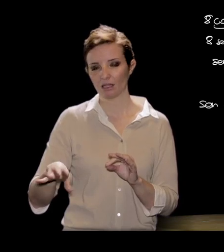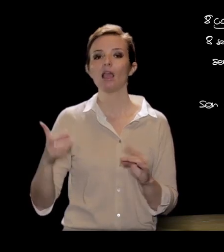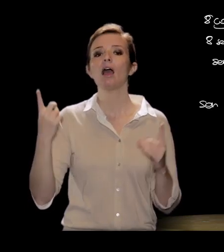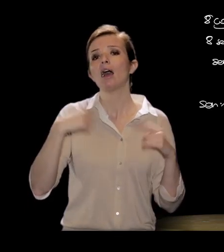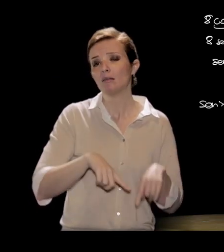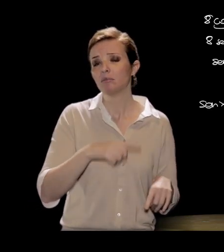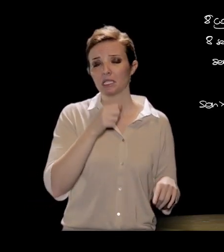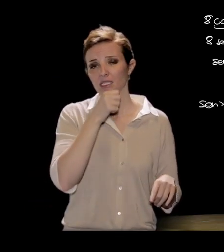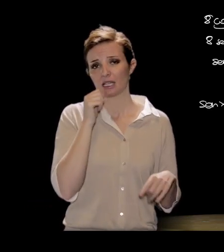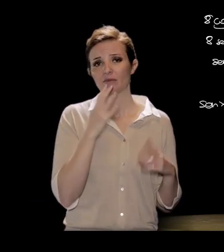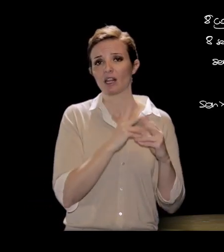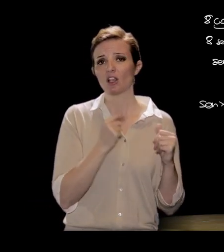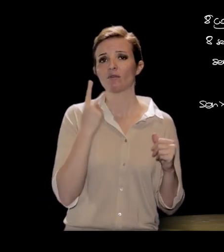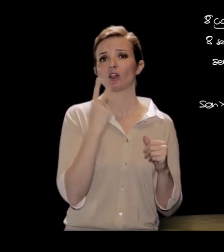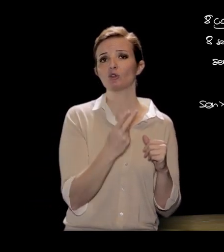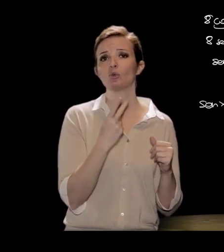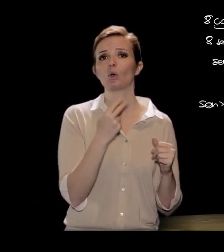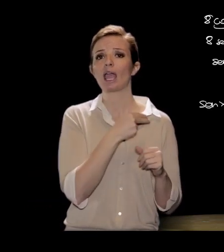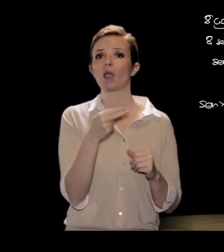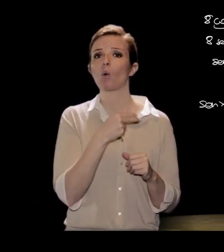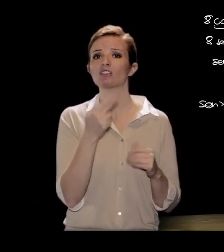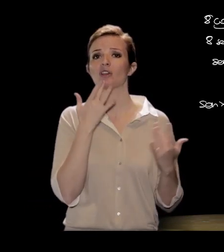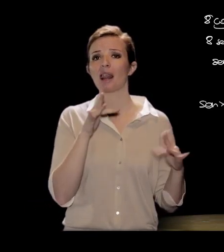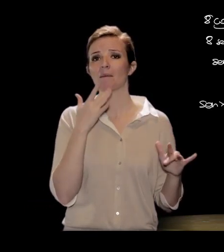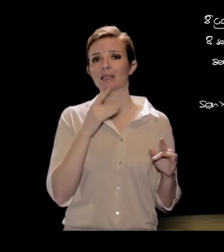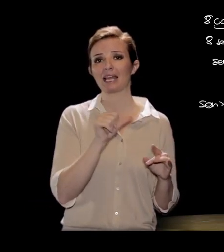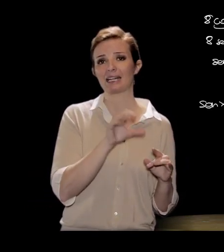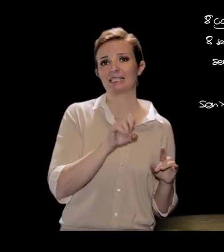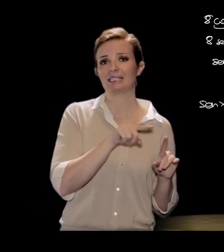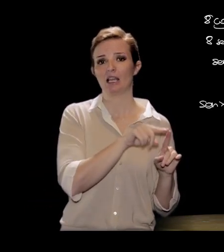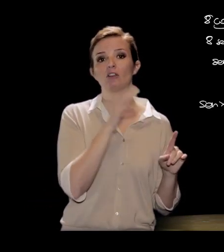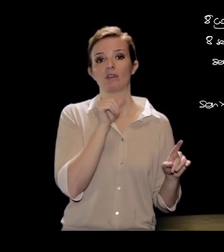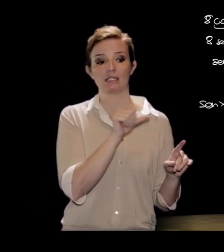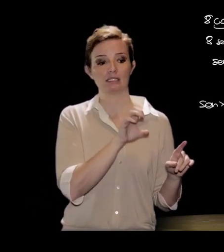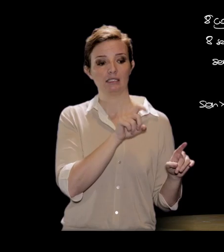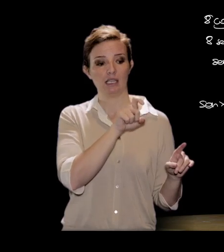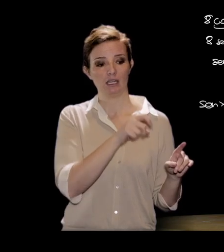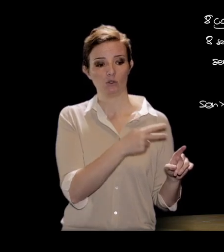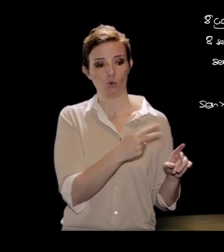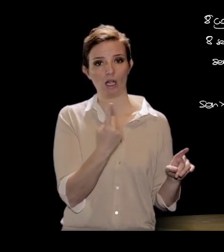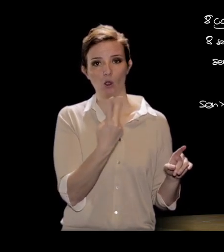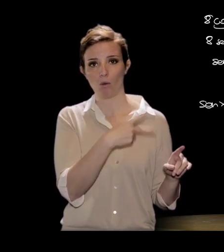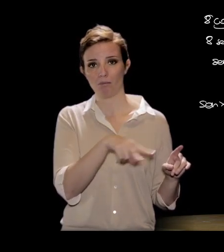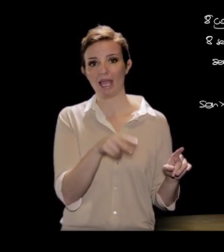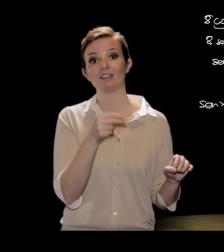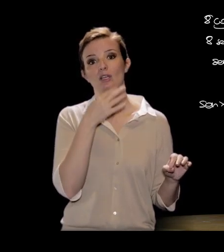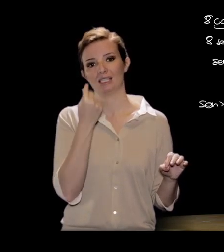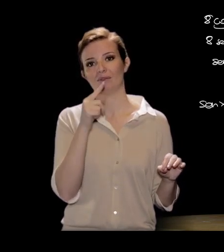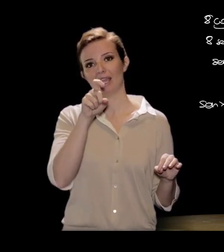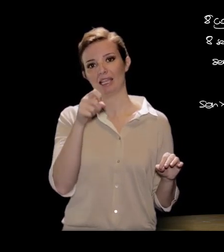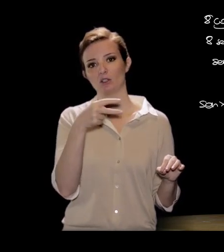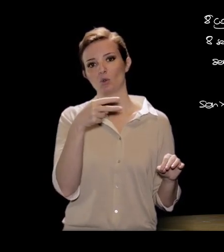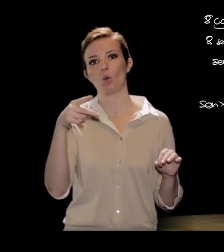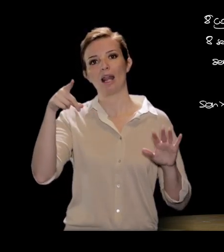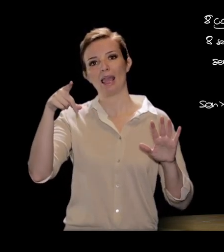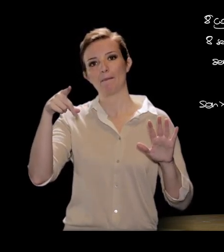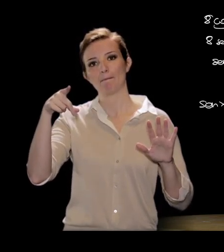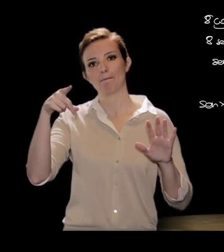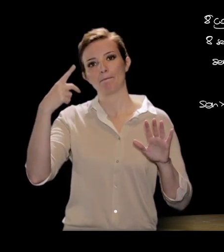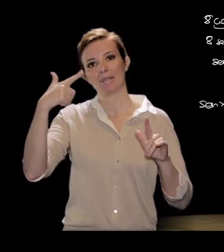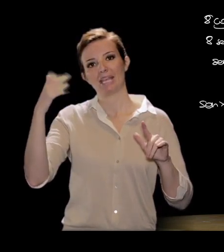di risolvere due equazioni elementari in seno, sen x uguale a 1 mezzo e quindi abbiamo x uguale a pi greco sesti